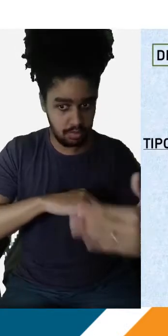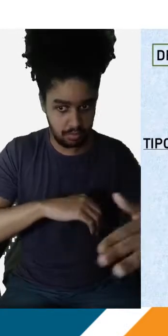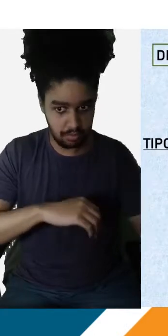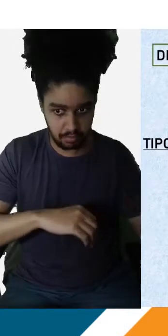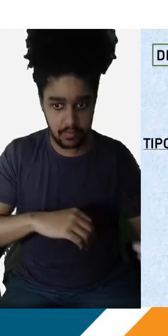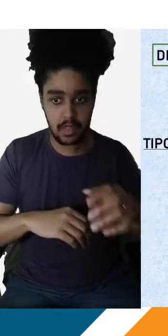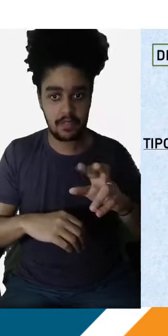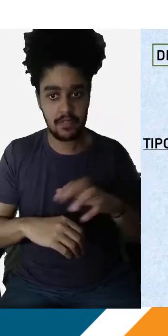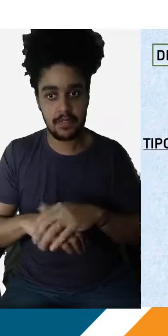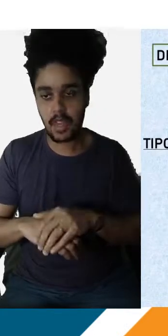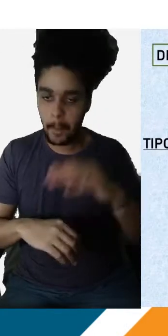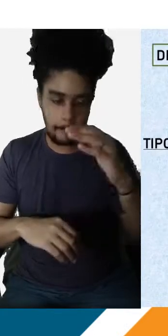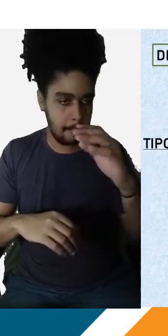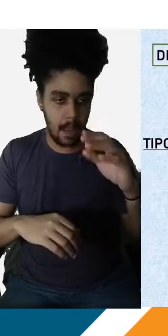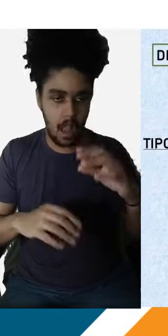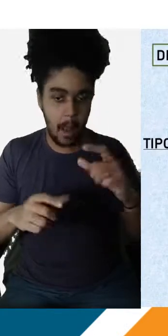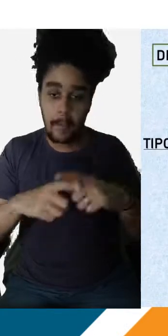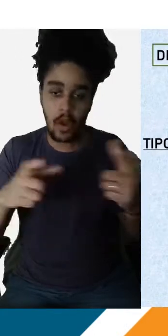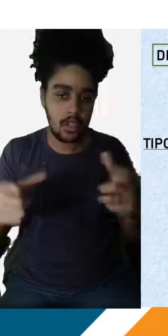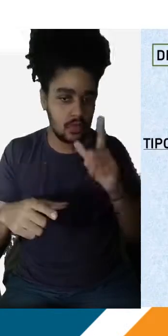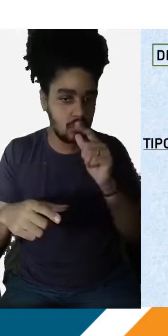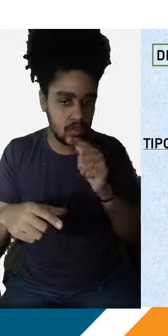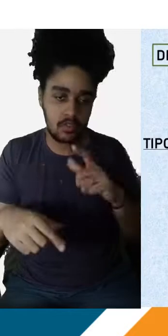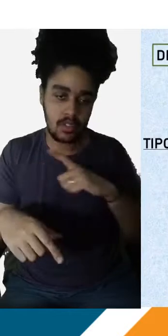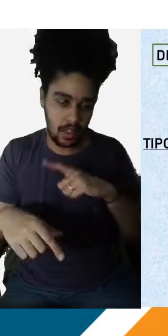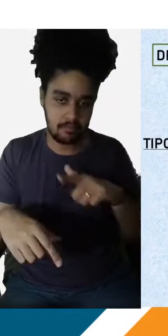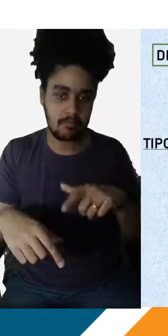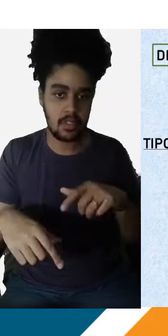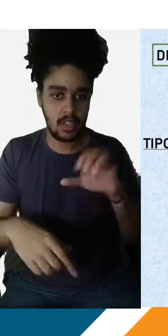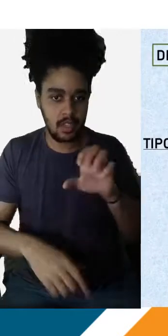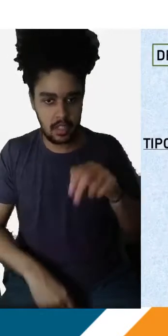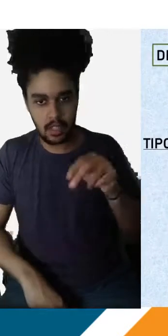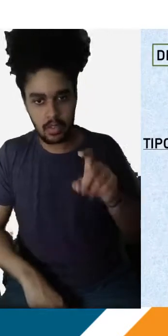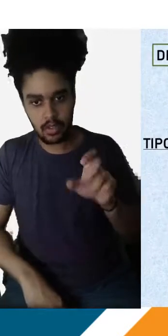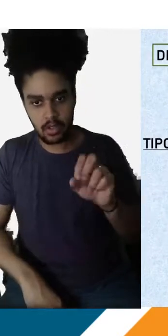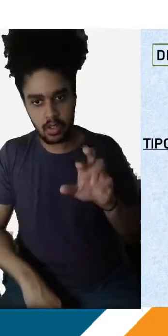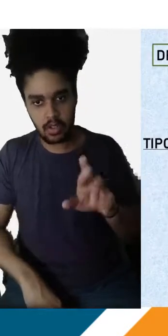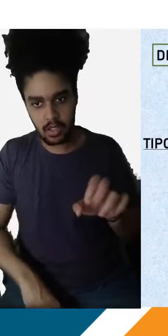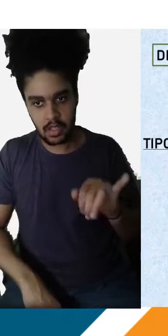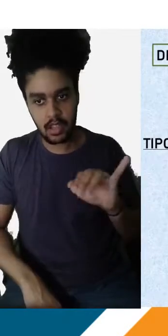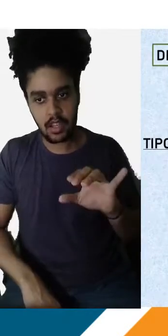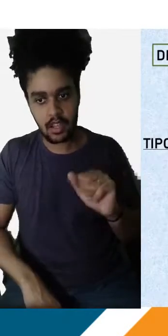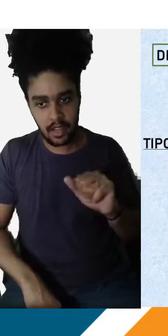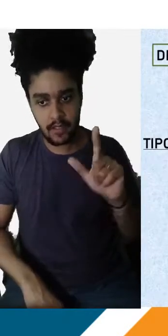drenagem exorreica. Beleza? Já a endorreica é quando as águas desaguam em